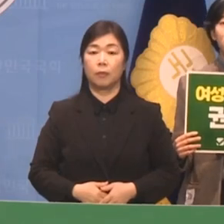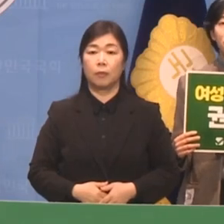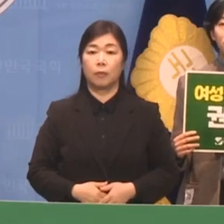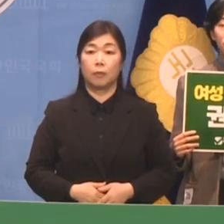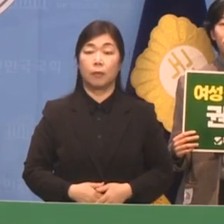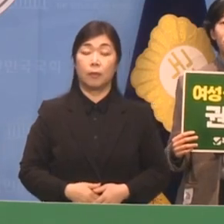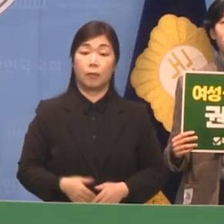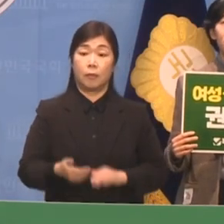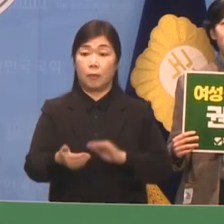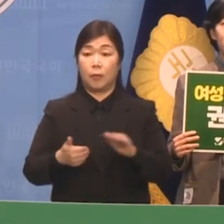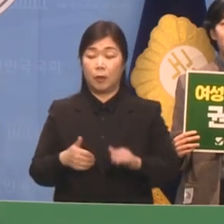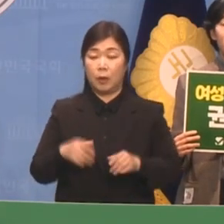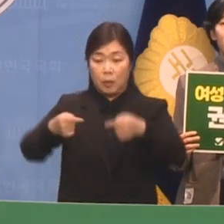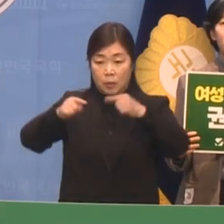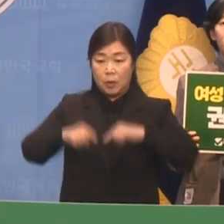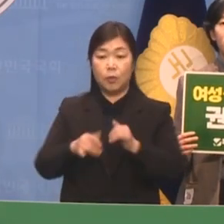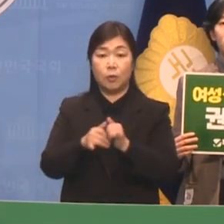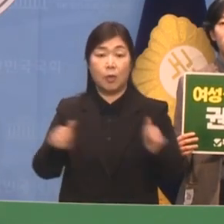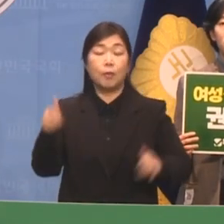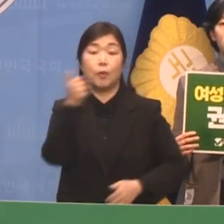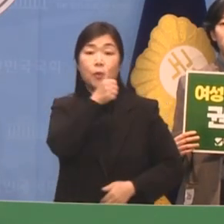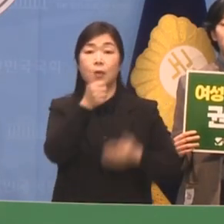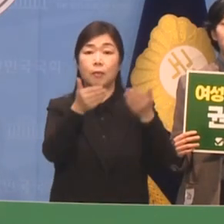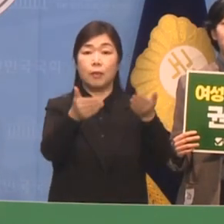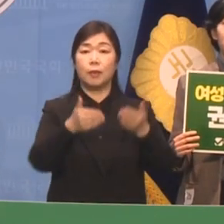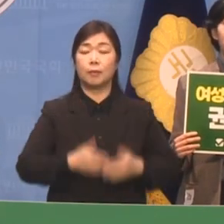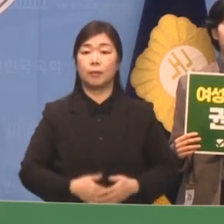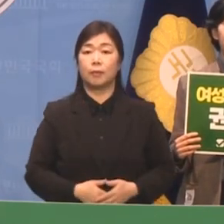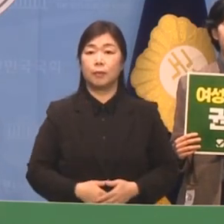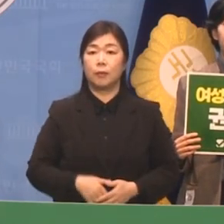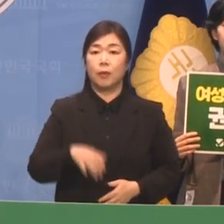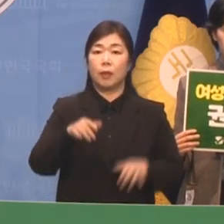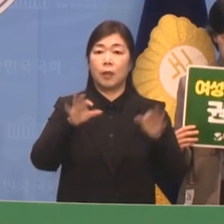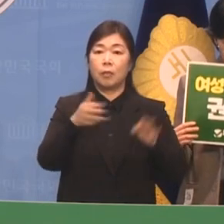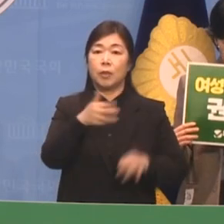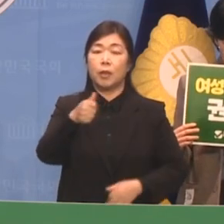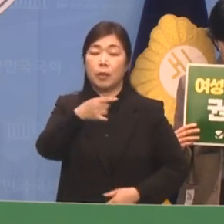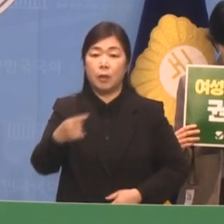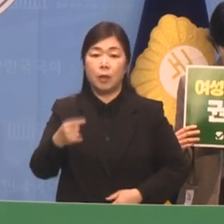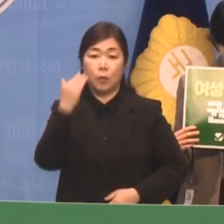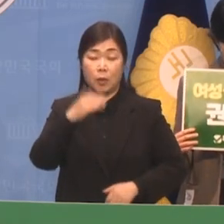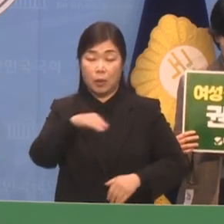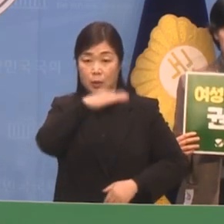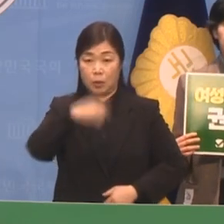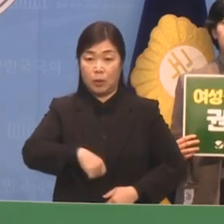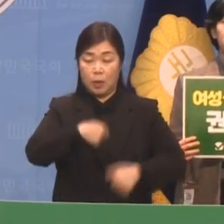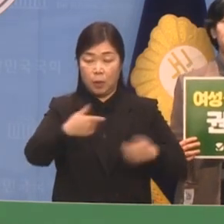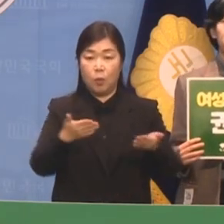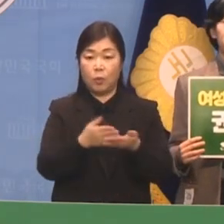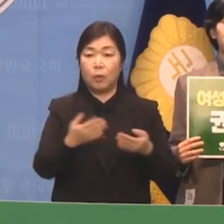네, 앞서 참석하신 분들 소개해드리겠습니다. 김찬희 녹색정의당 공동대표입니다.